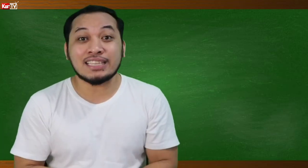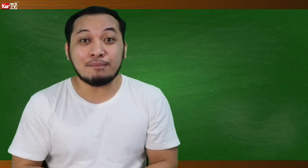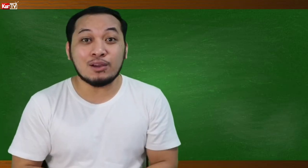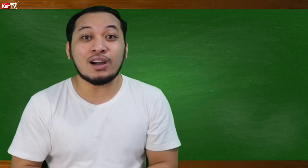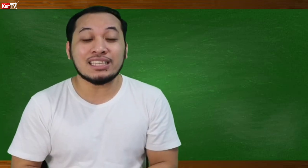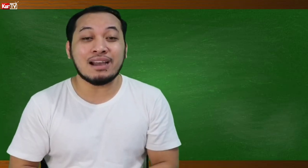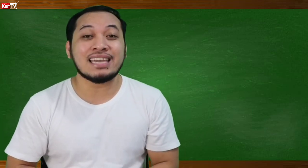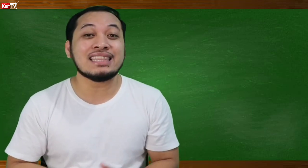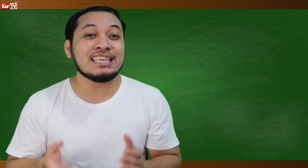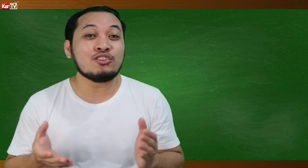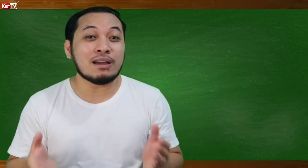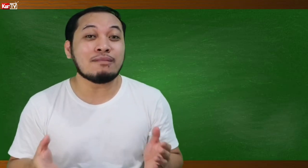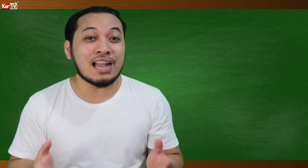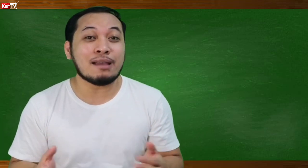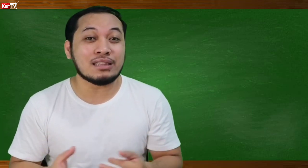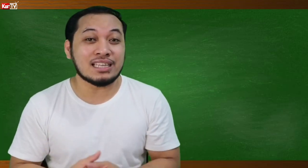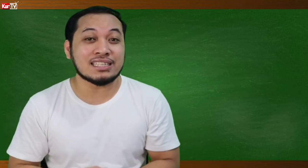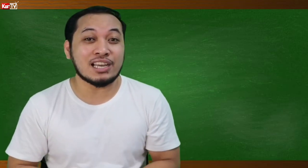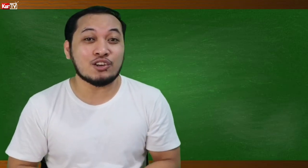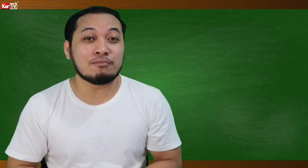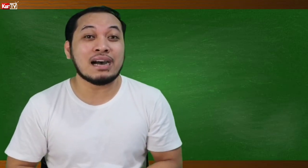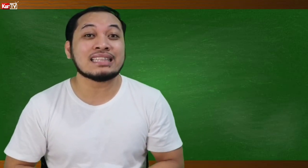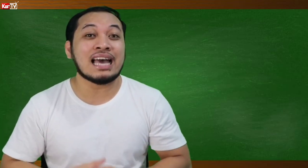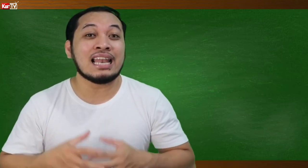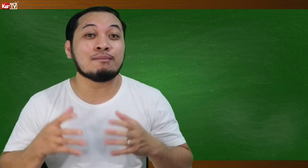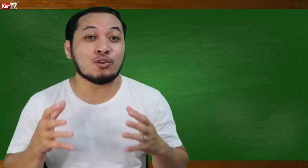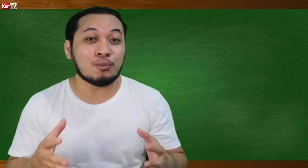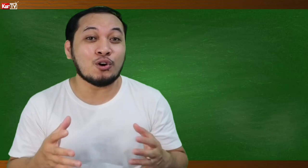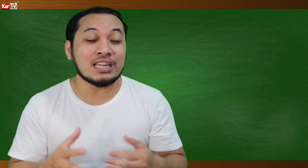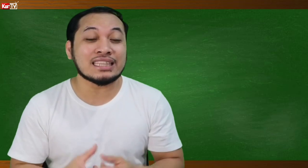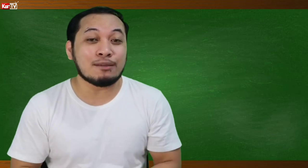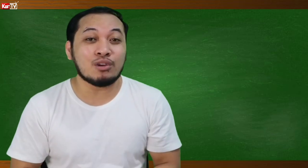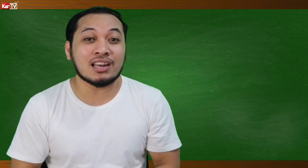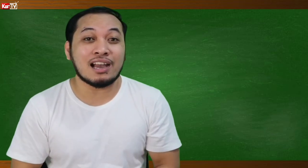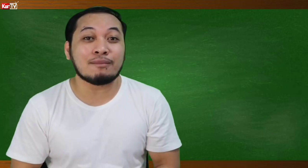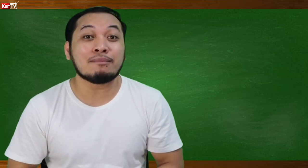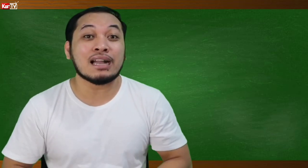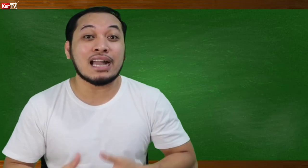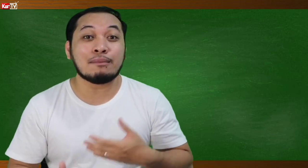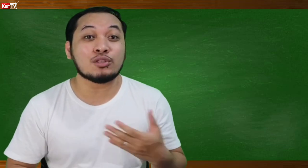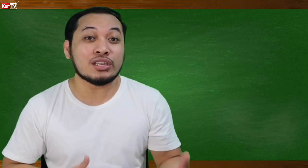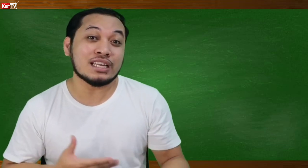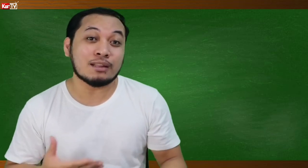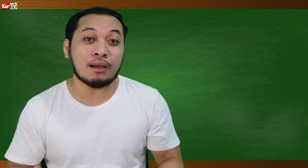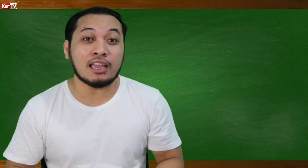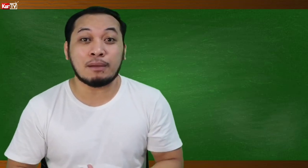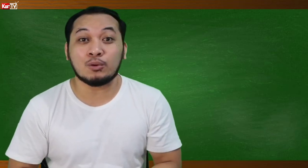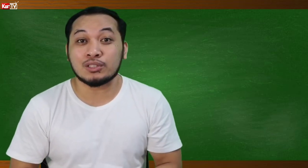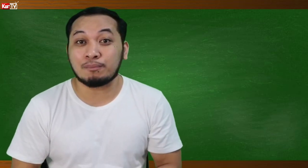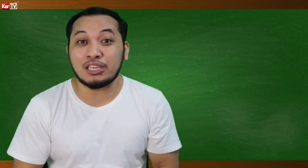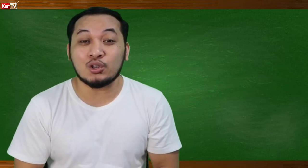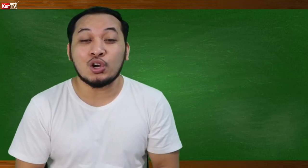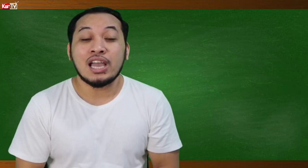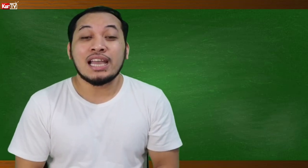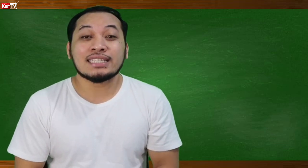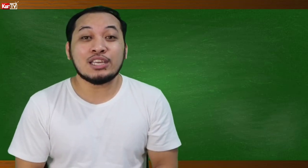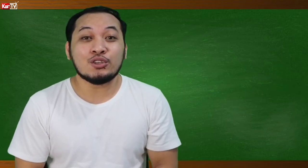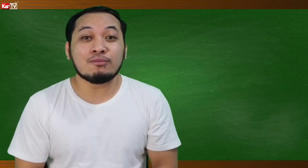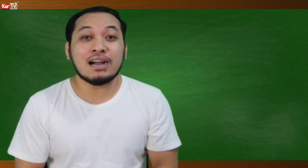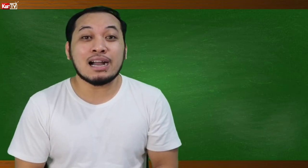sabi ko nga diba hindi nyo man magamit yan sa ngayon but alam ko po na time will come ay magagamit rin yan sa pakikapag-usap ninyo sa inyong mga